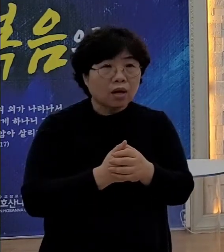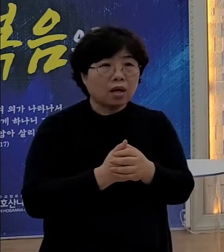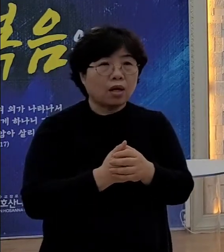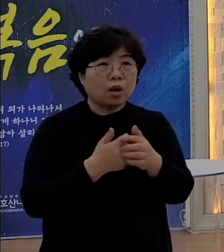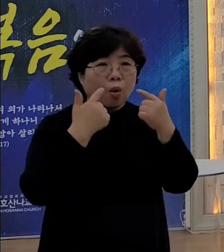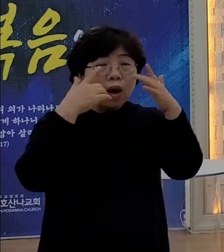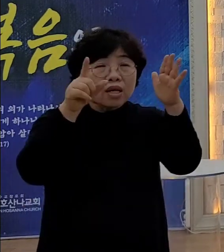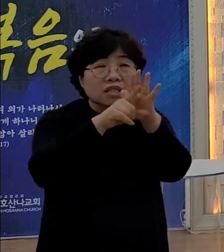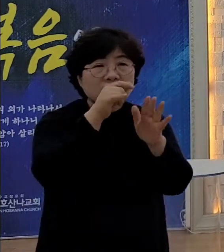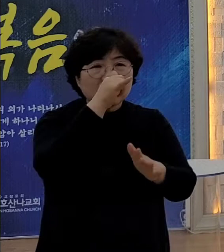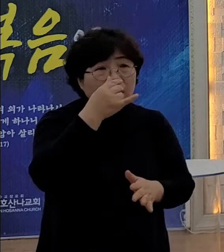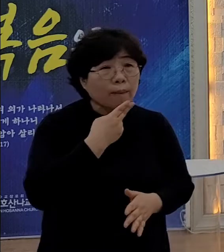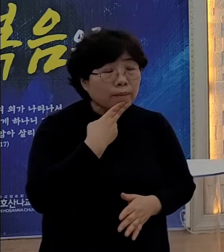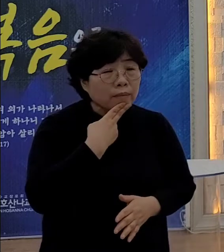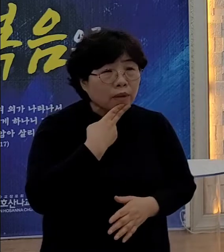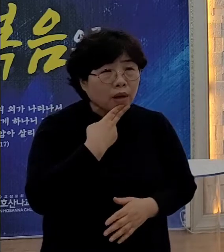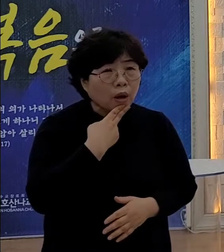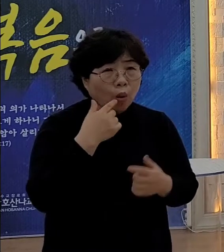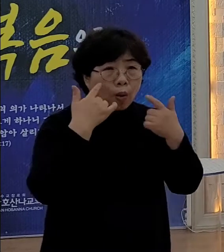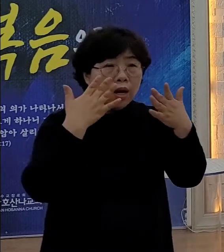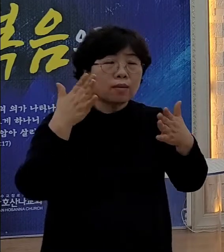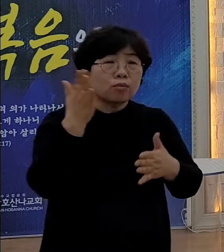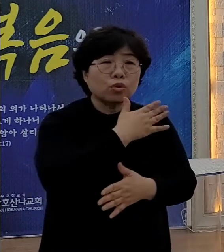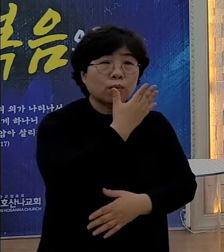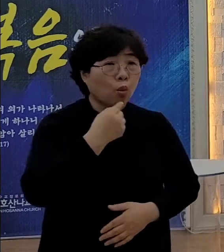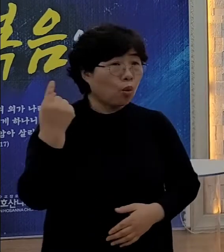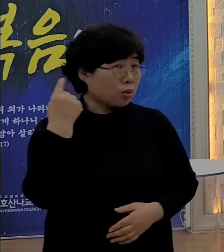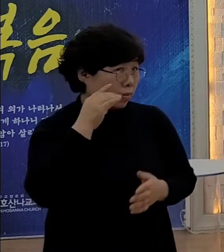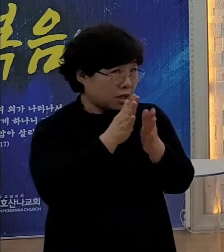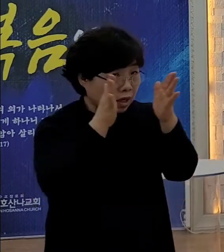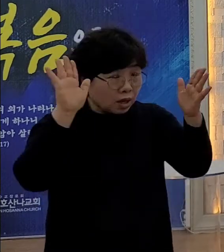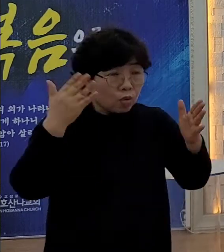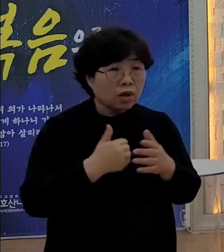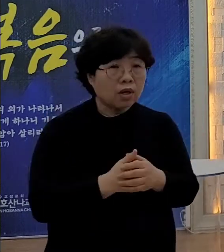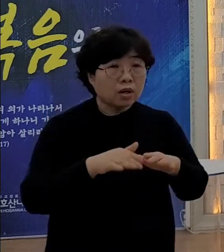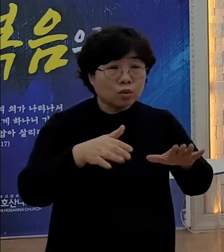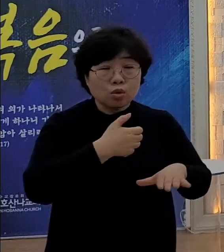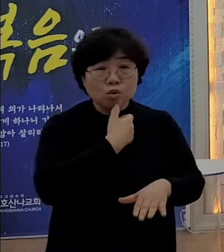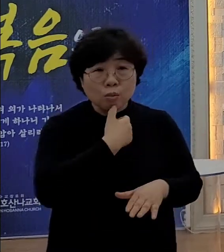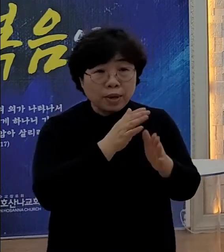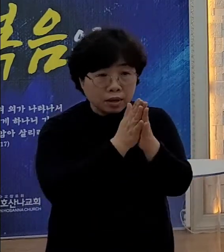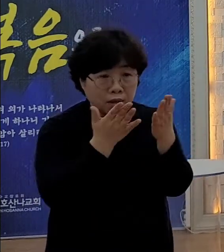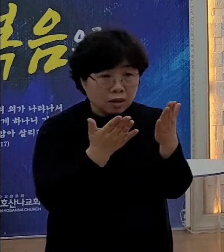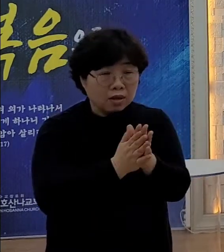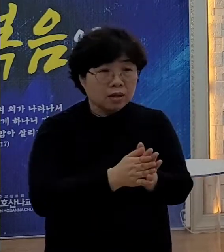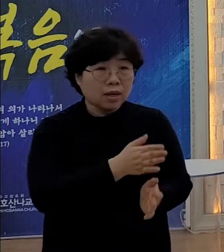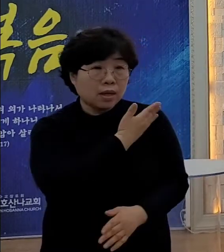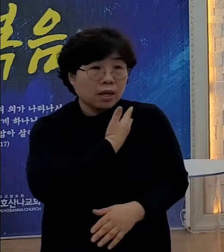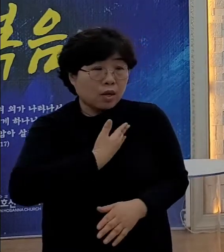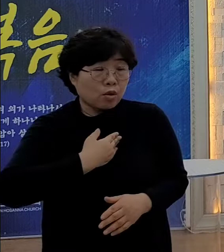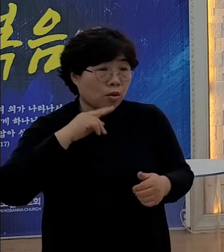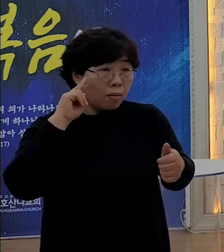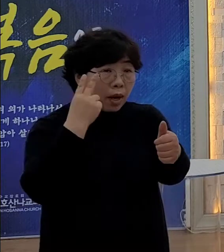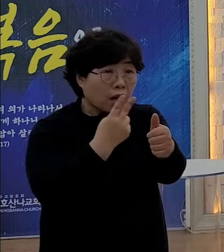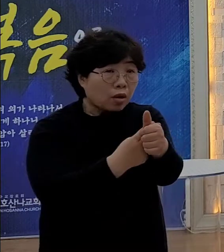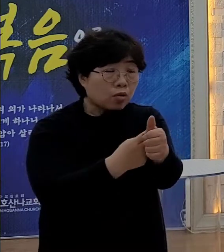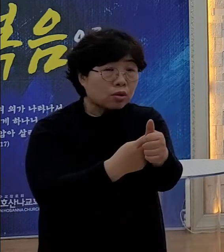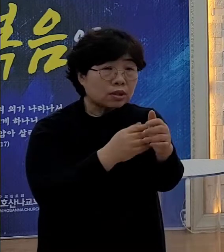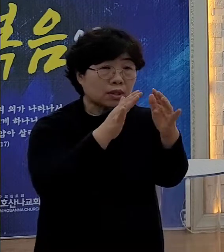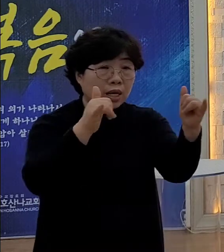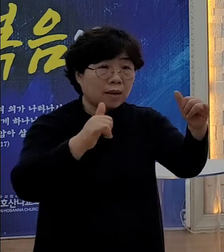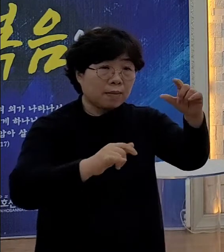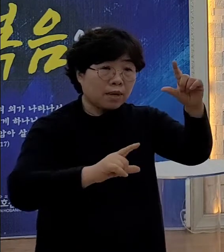출발. 이게 복음이. 오늘 로마서도 이 사도 바울이 이 인간의 이